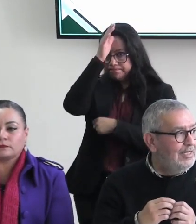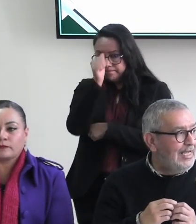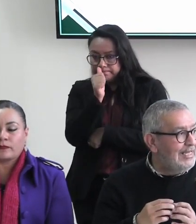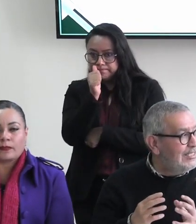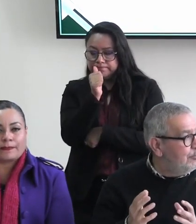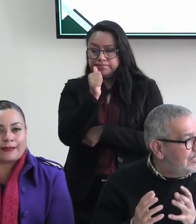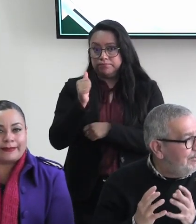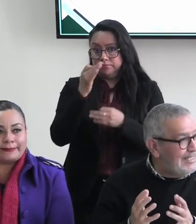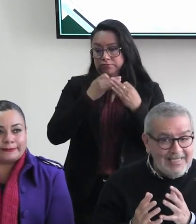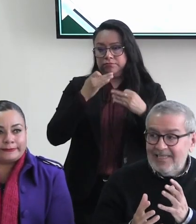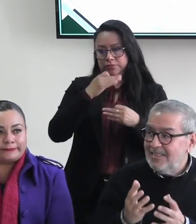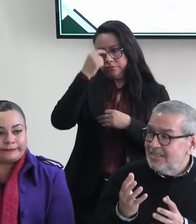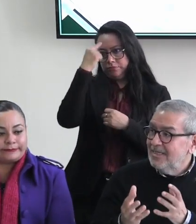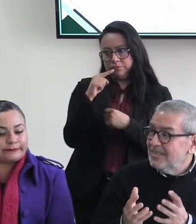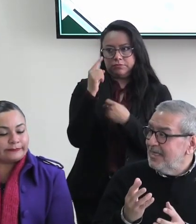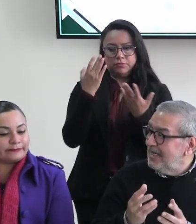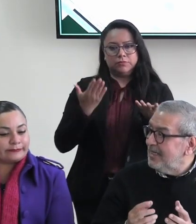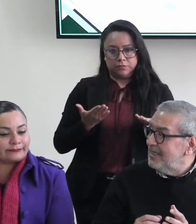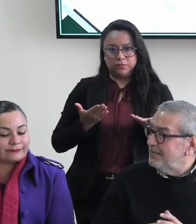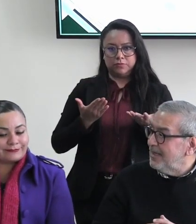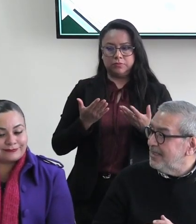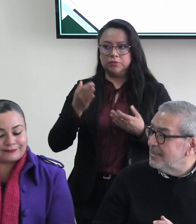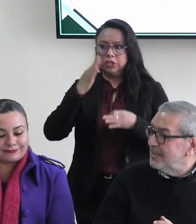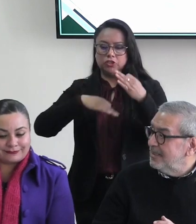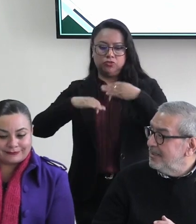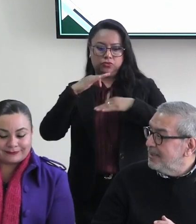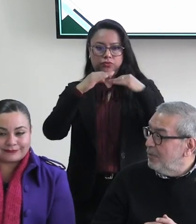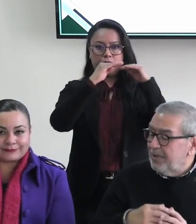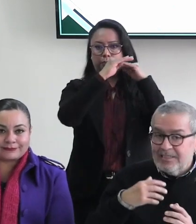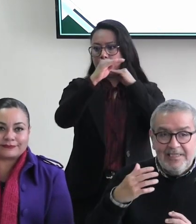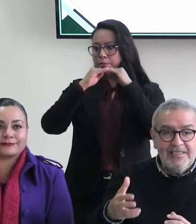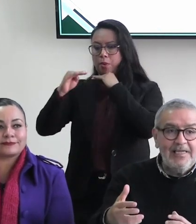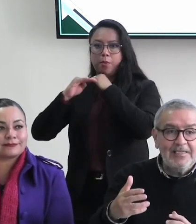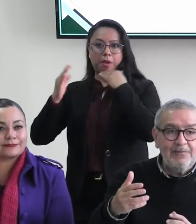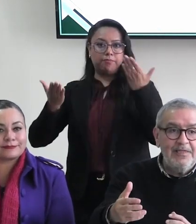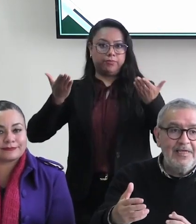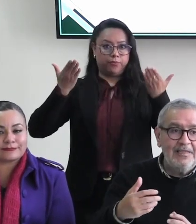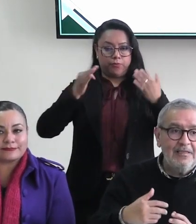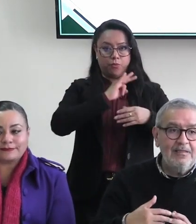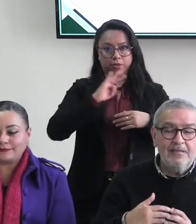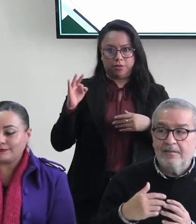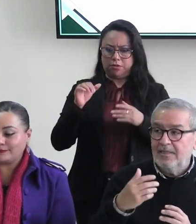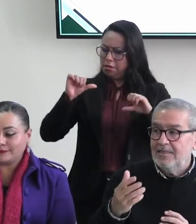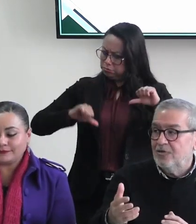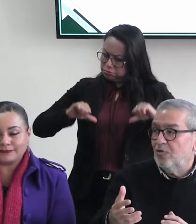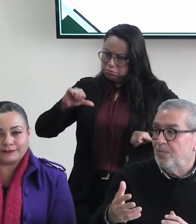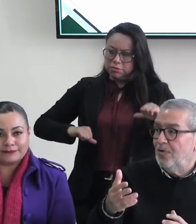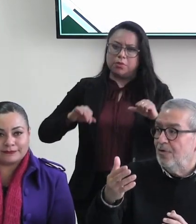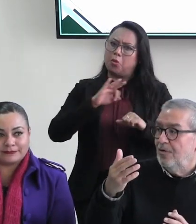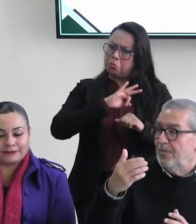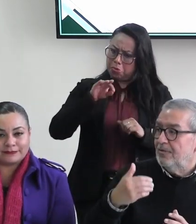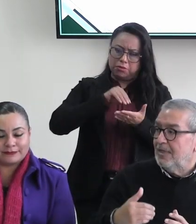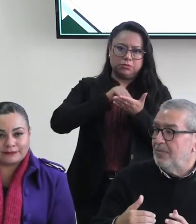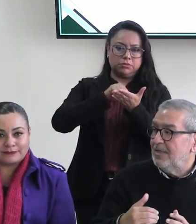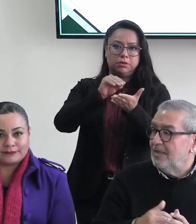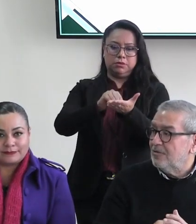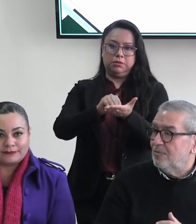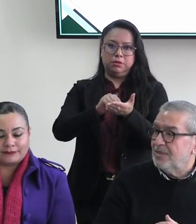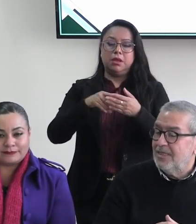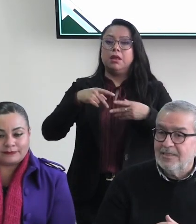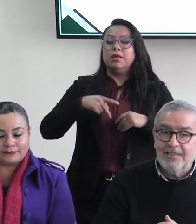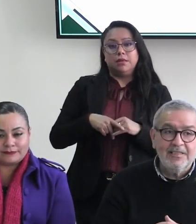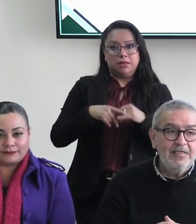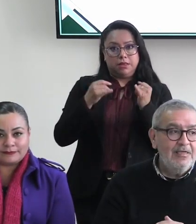consenso, a que las posibilidades sean equilibradas, que persista la actividad del Chopo, pero también